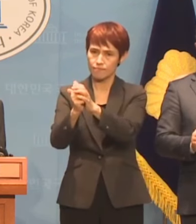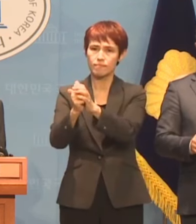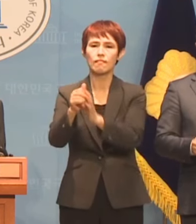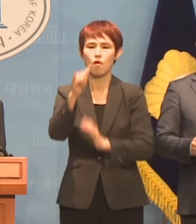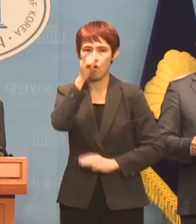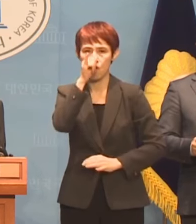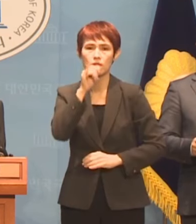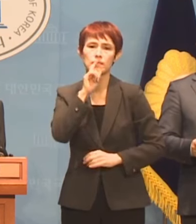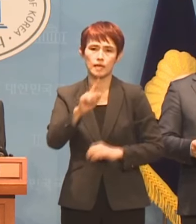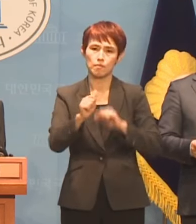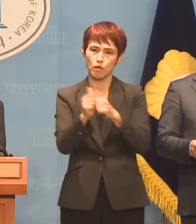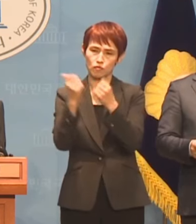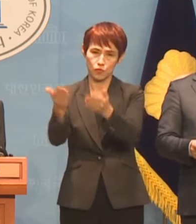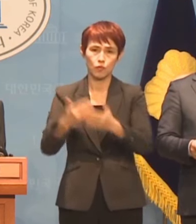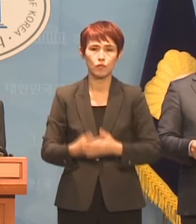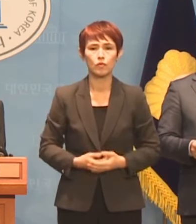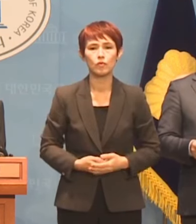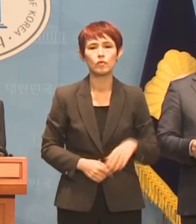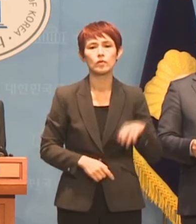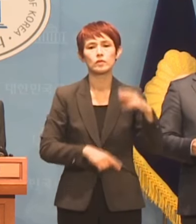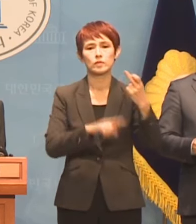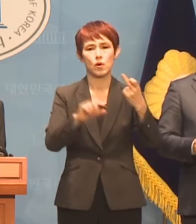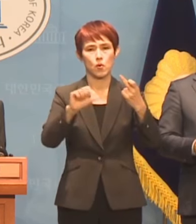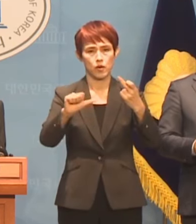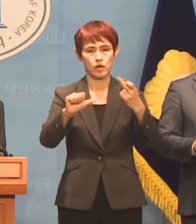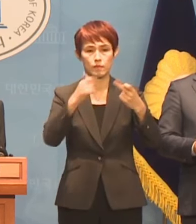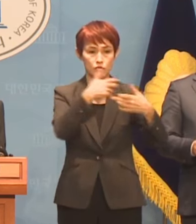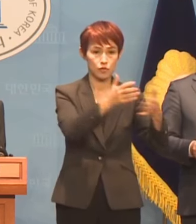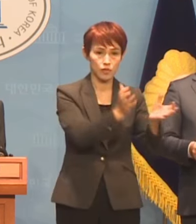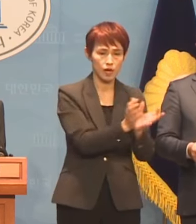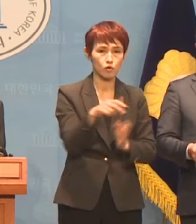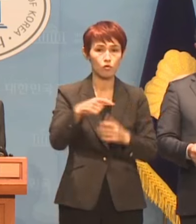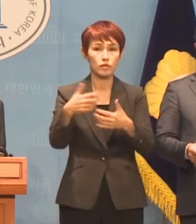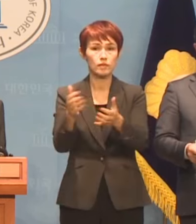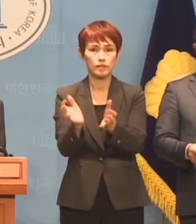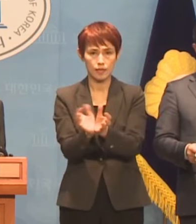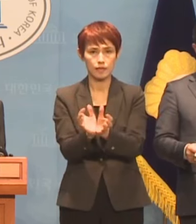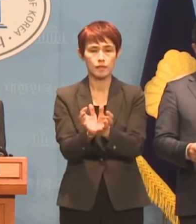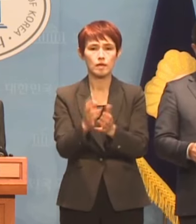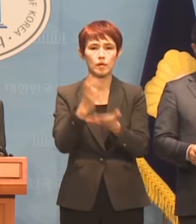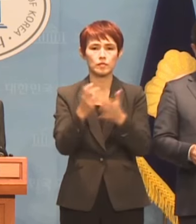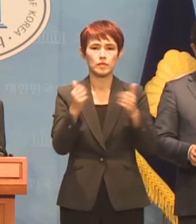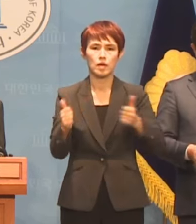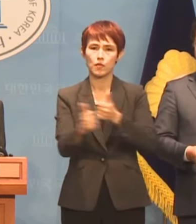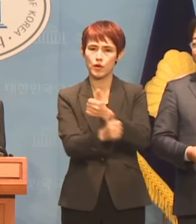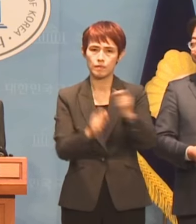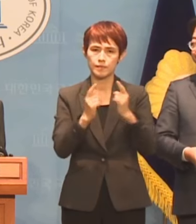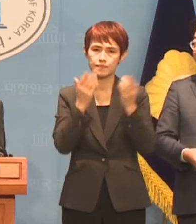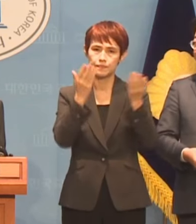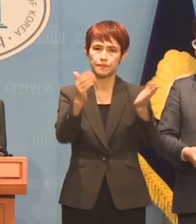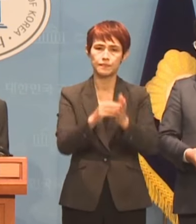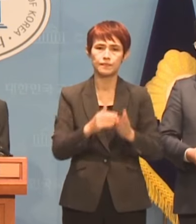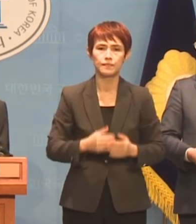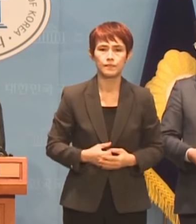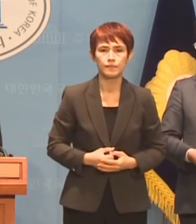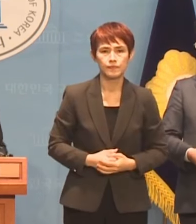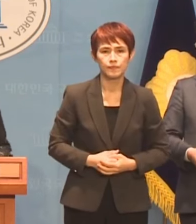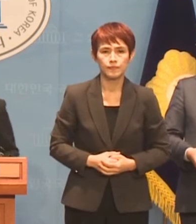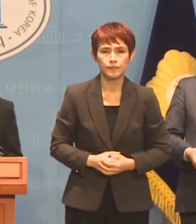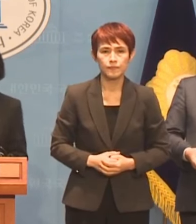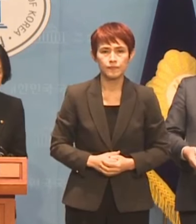것이다. 2024년 12월 5일 더불어민주당 조국혁신당 법제사법위원회 위원 1동.